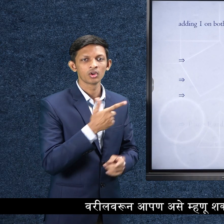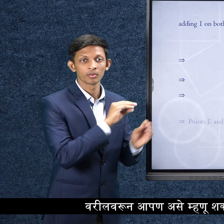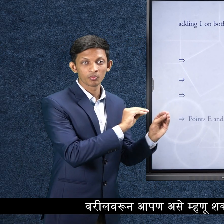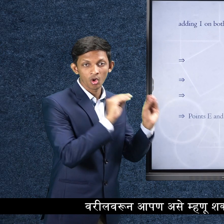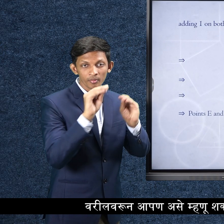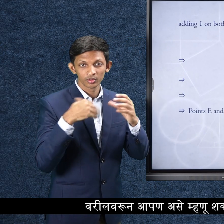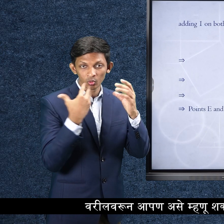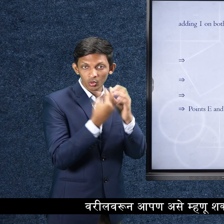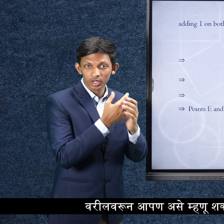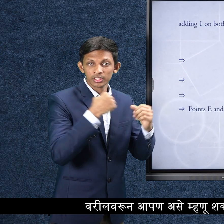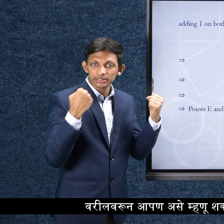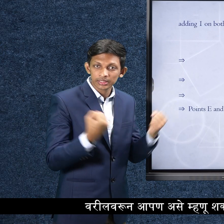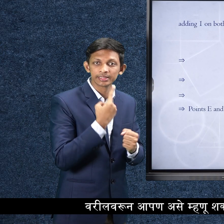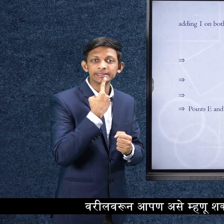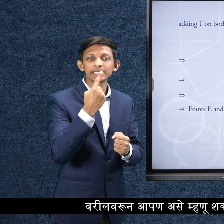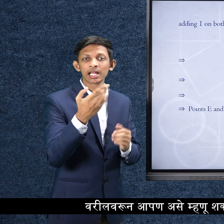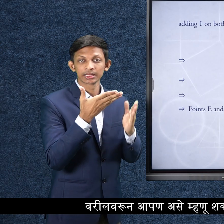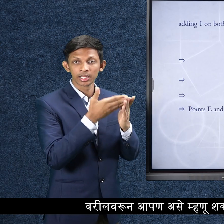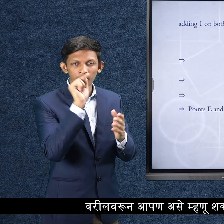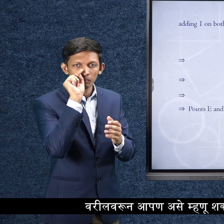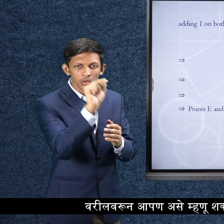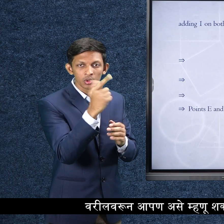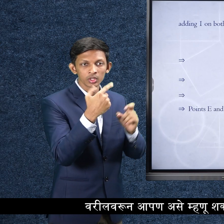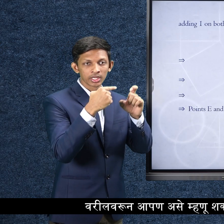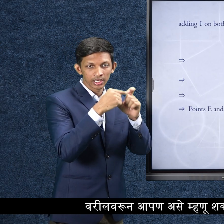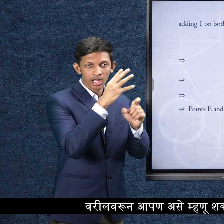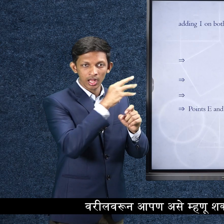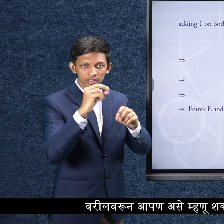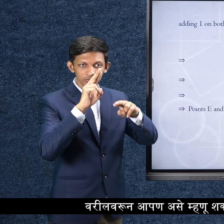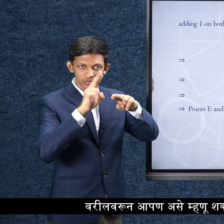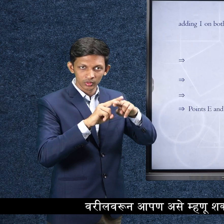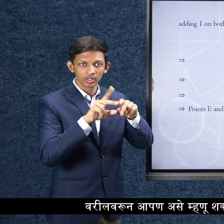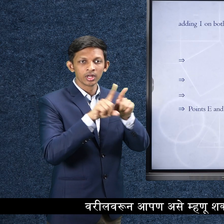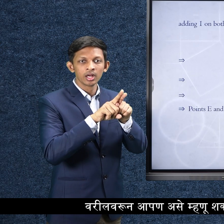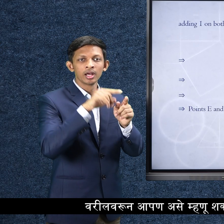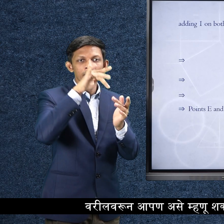वरीलवरून आपण असे म्हणू शकतो की बिंदू E आणि F AC वर जुळतात,